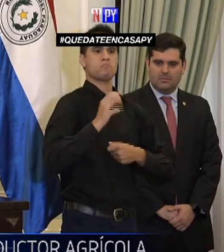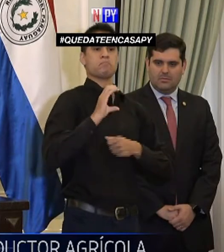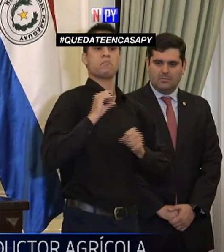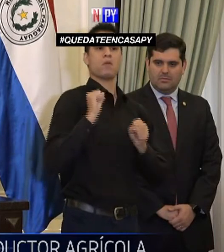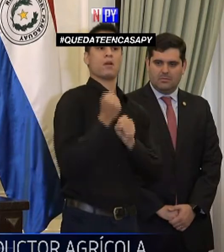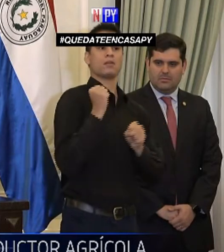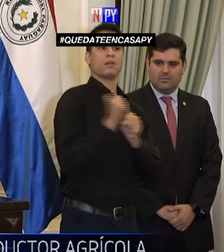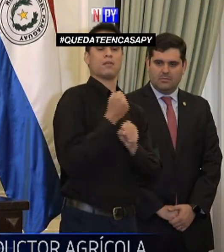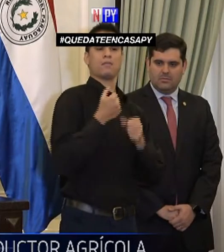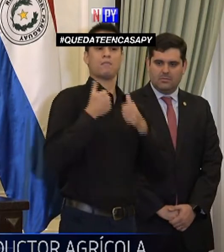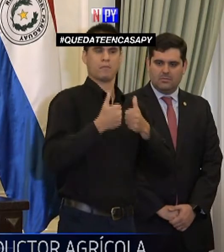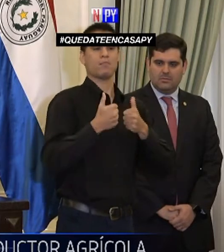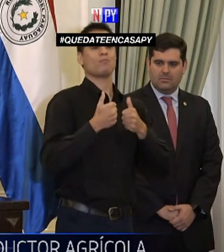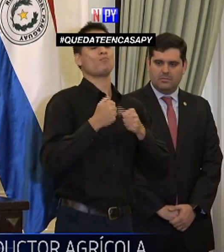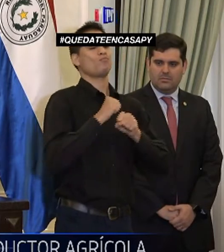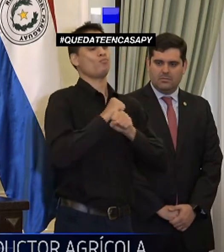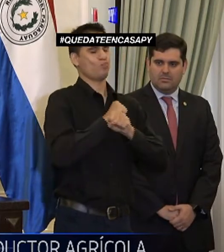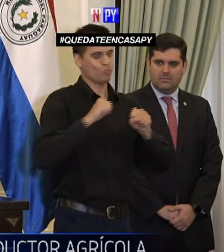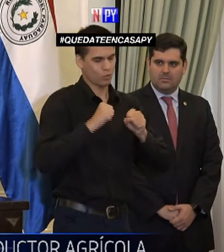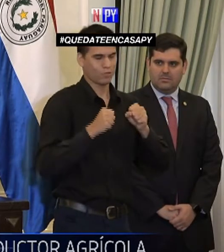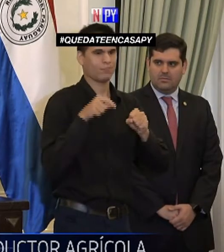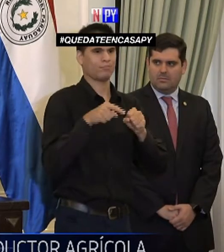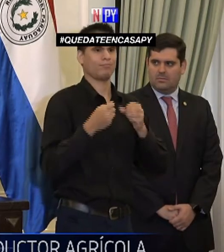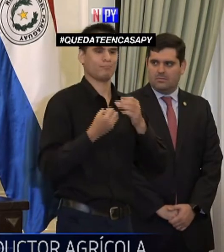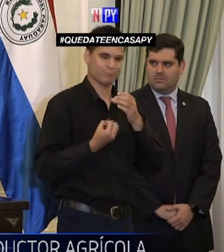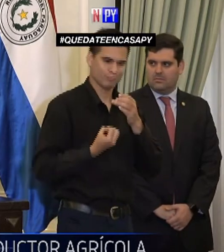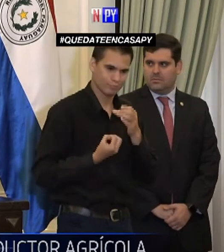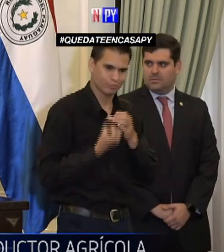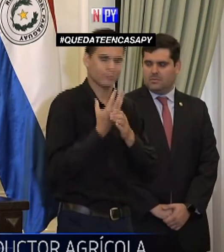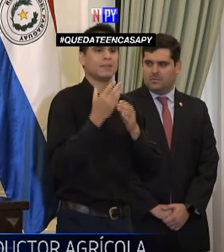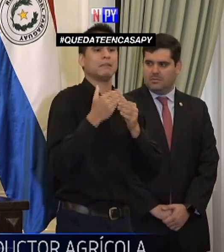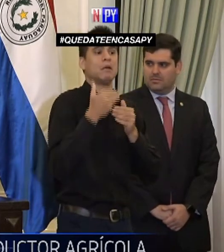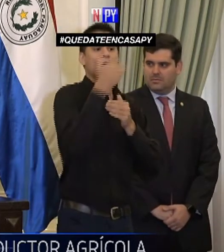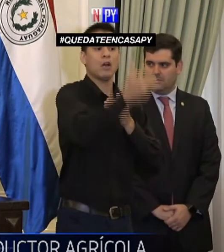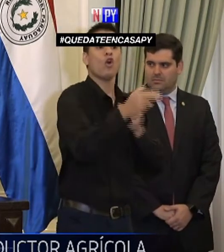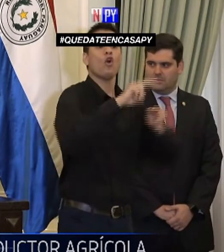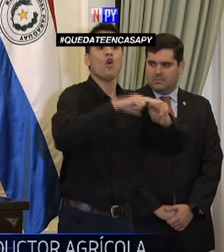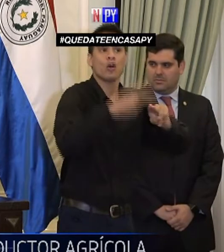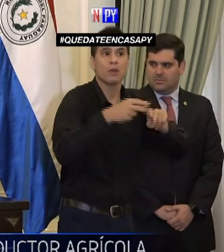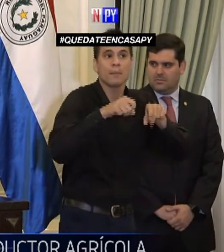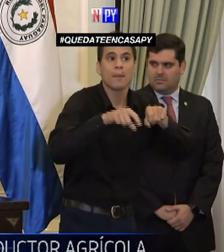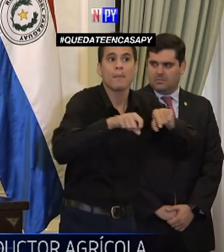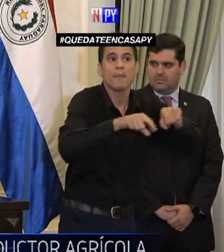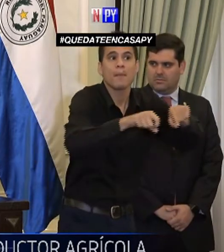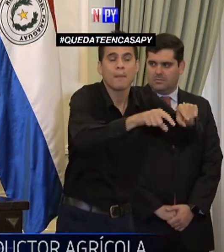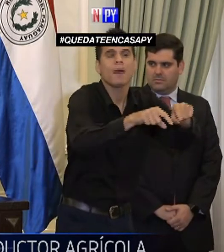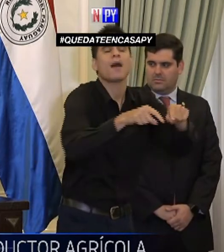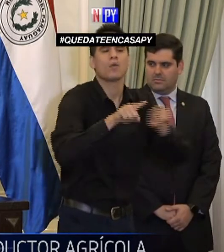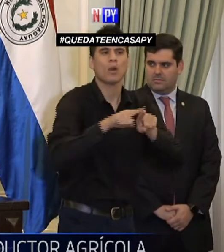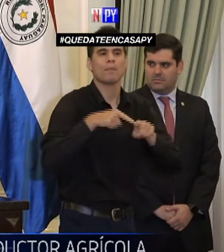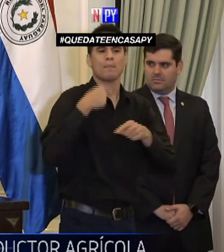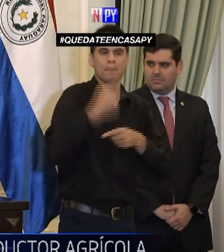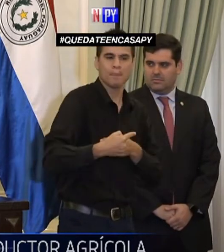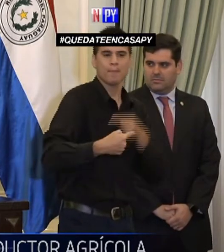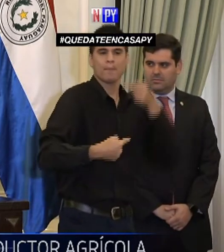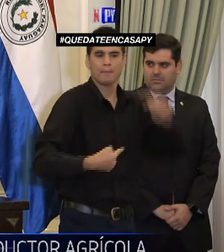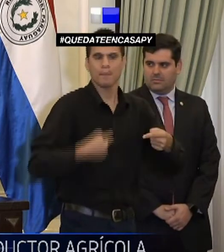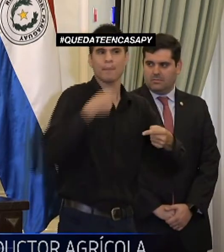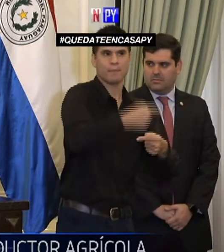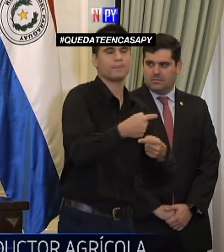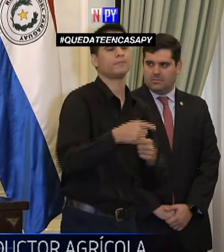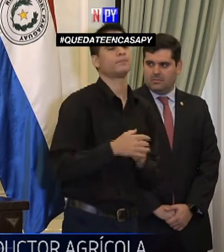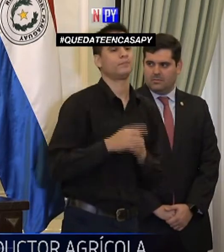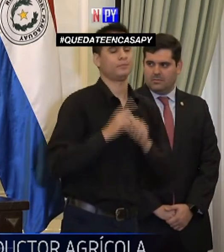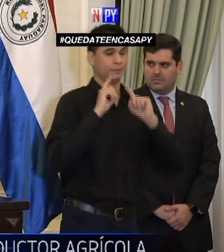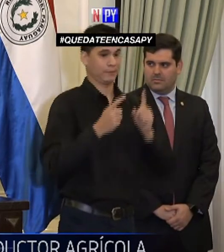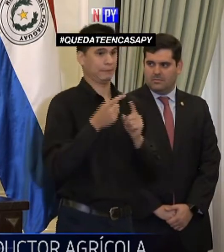para poder iniciar el nuevo periodo de siembra. También hay que recalcar que el crédito agrícola de